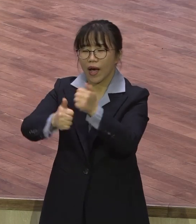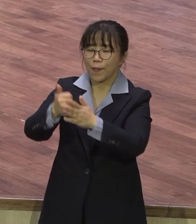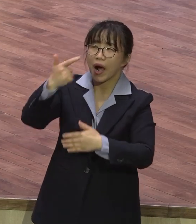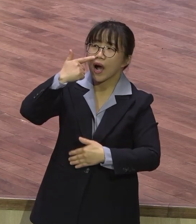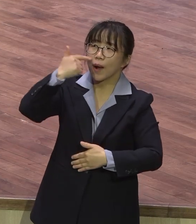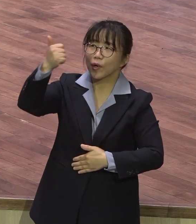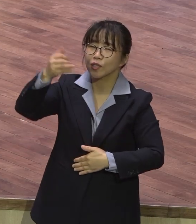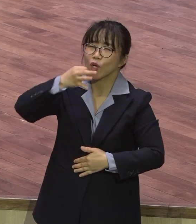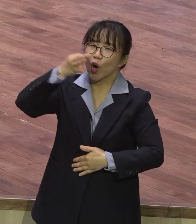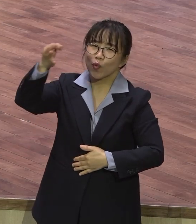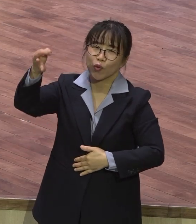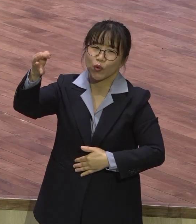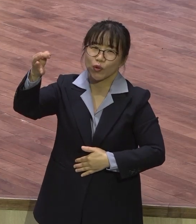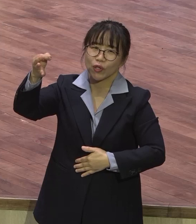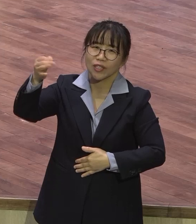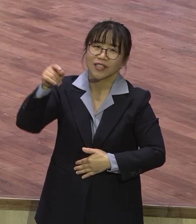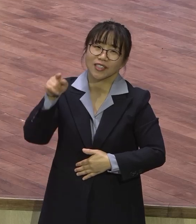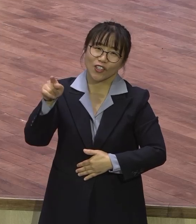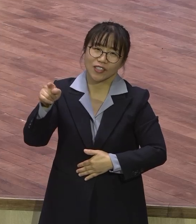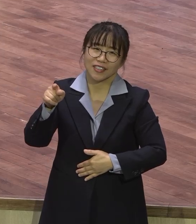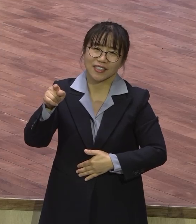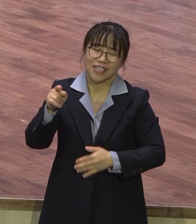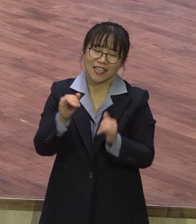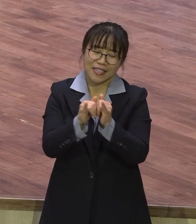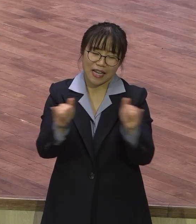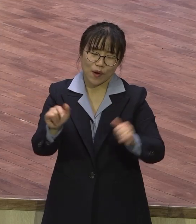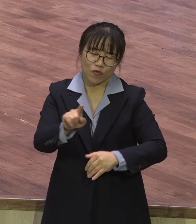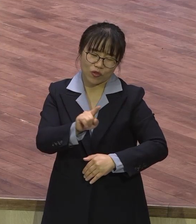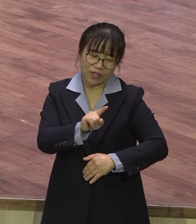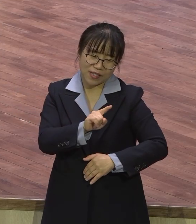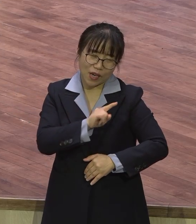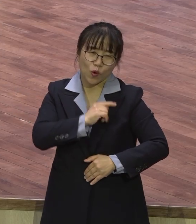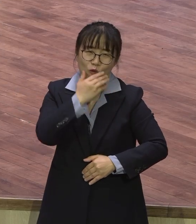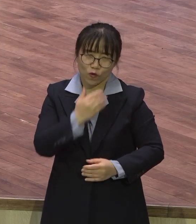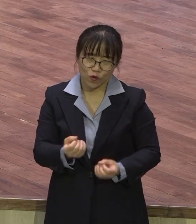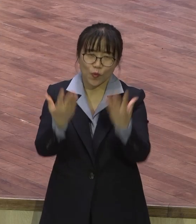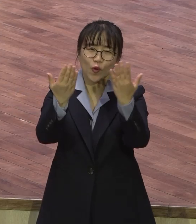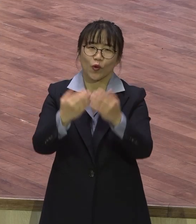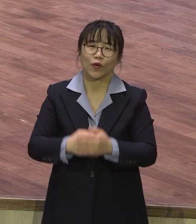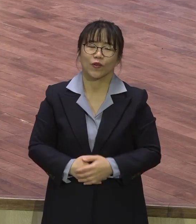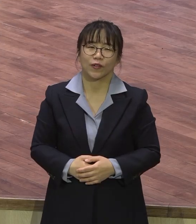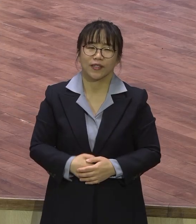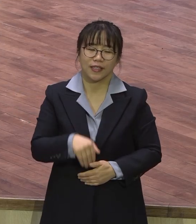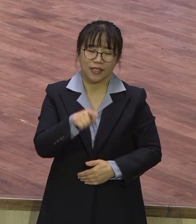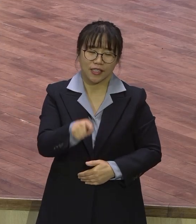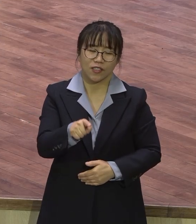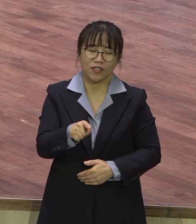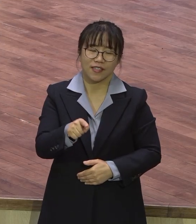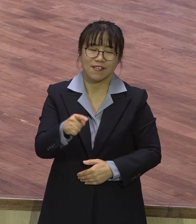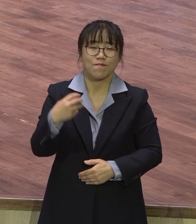인간의 대단하자 최고의 축복이란 겁니다 그 일을 예수님이 하신 날이다